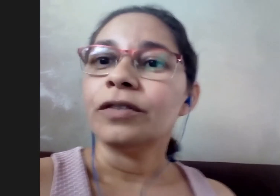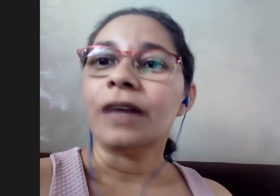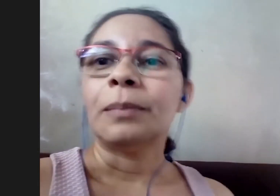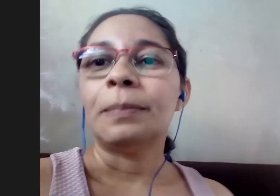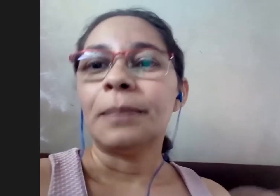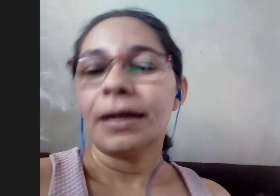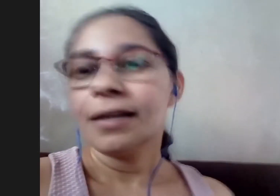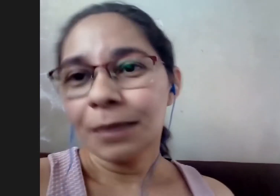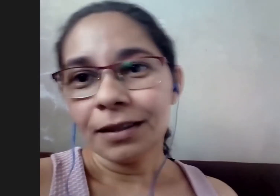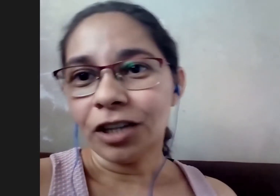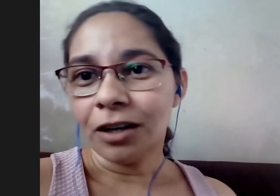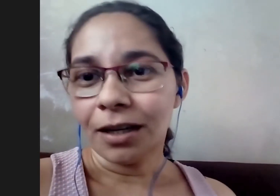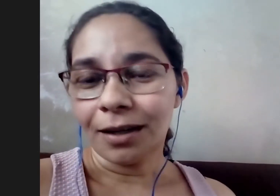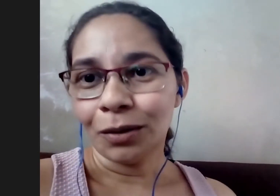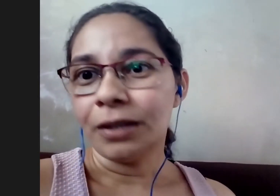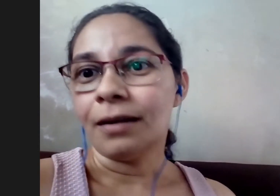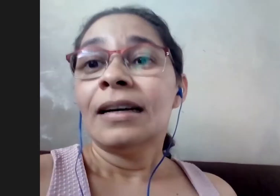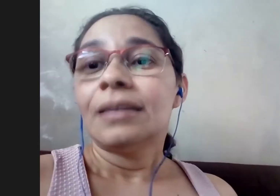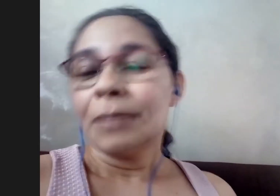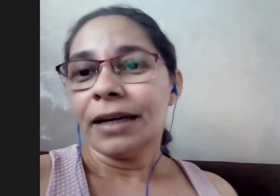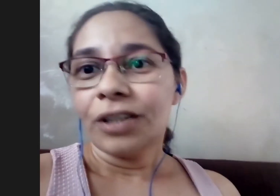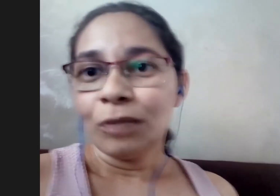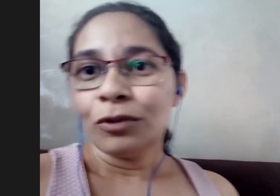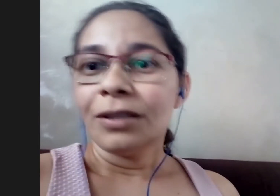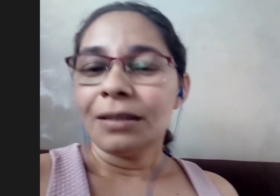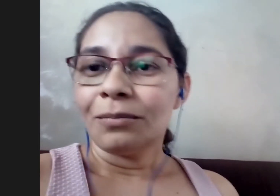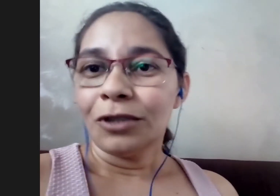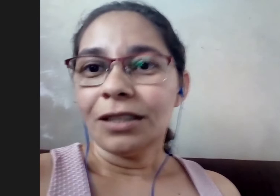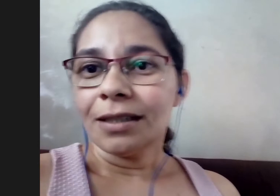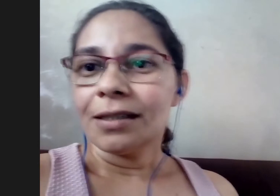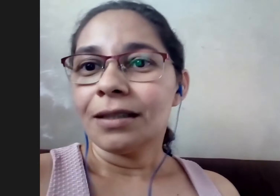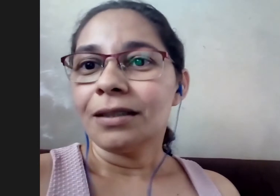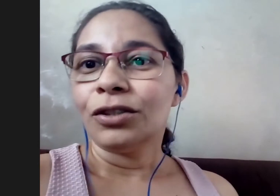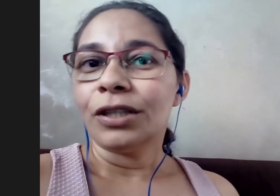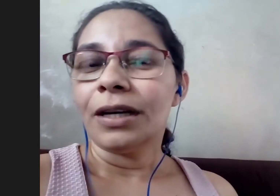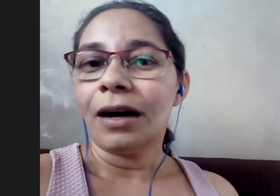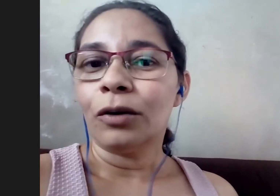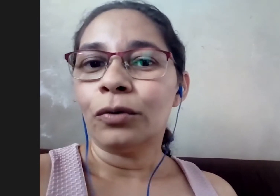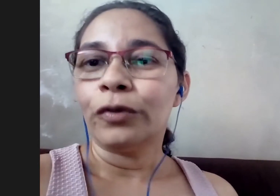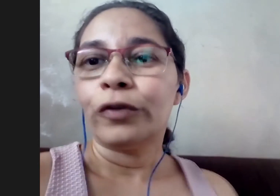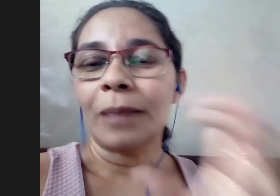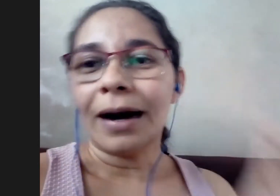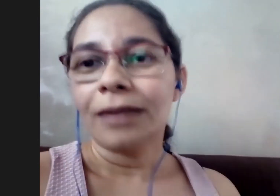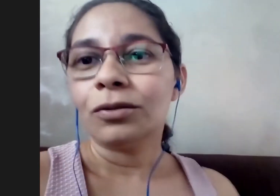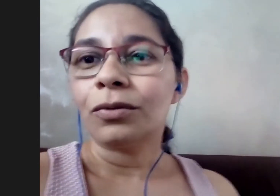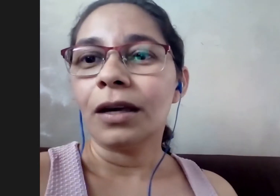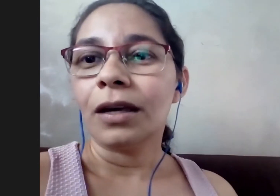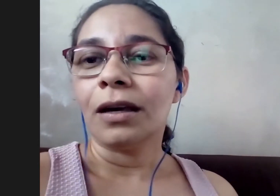incentivada pela semana de aula gratuita. Também achei muito interessante o formato com que